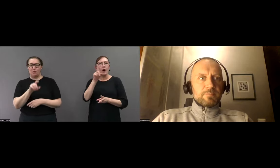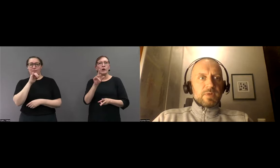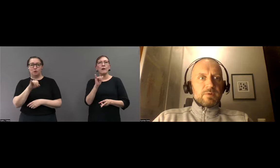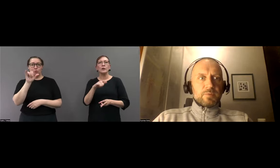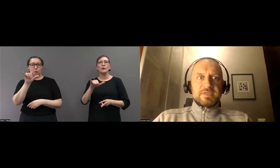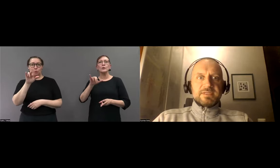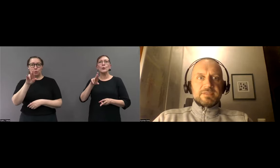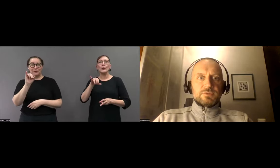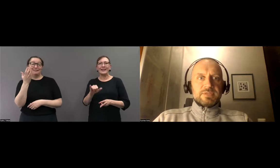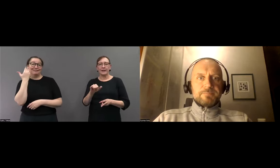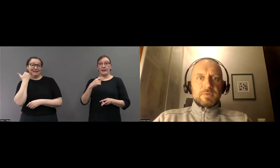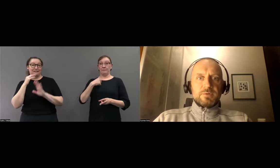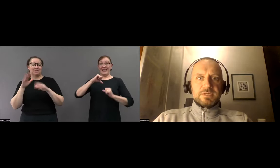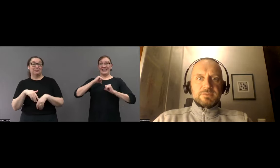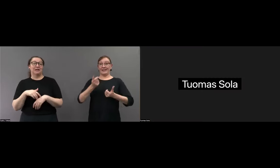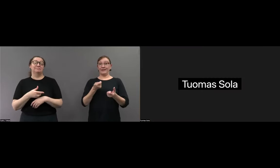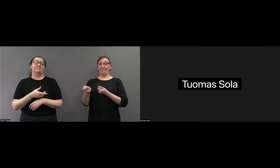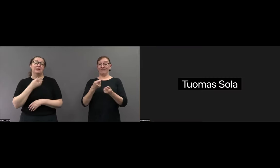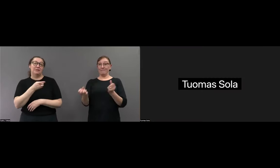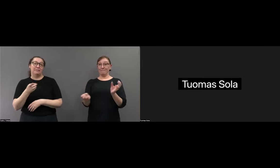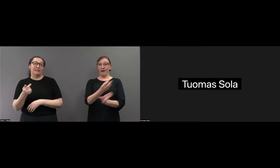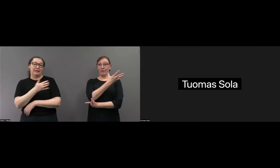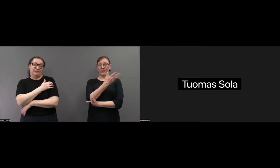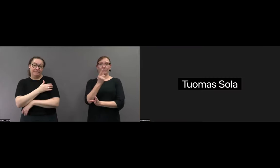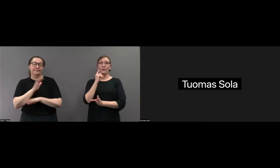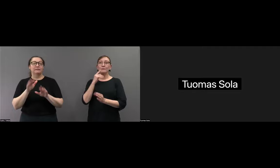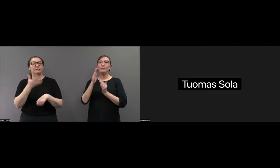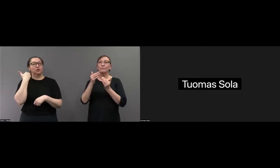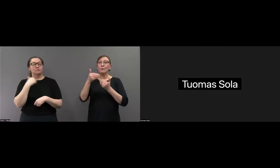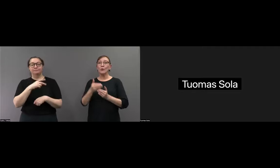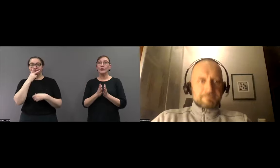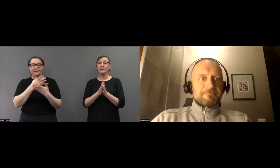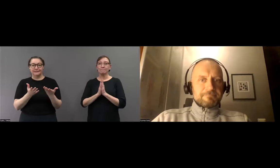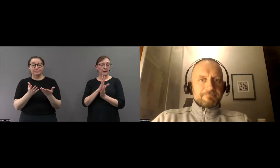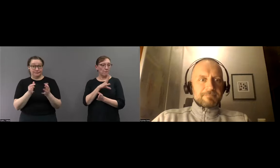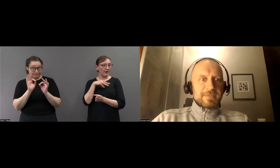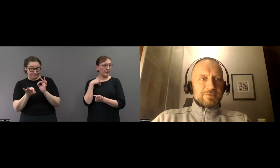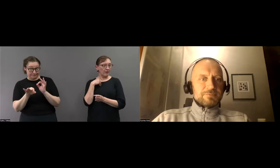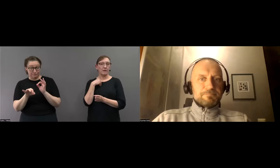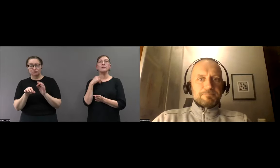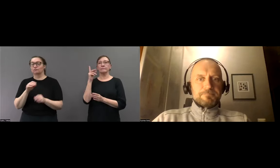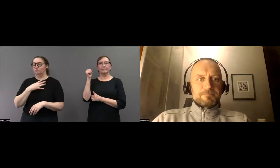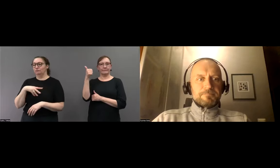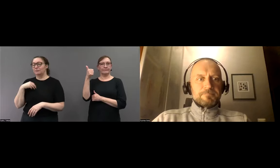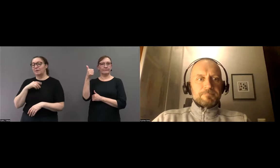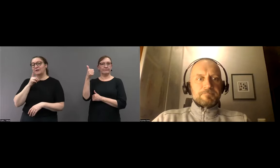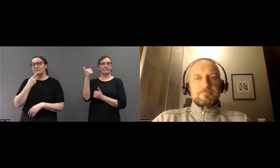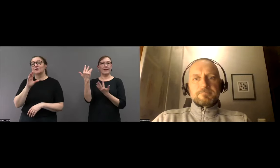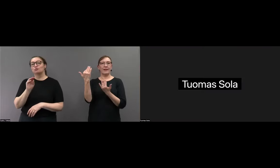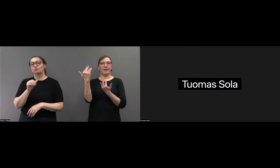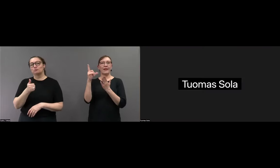tuota PowerPoint-esitystä. Onnistuuko tämä? Onnistuu. Hetkinen. Kiitos.